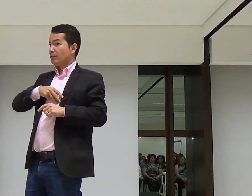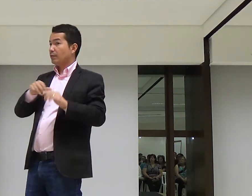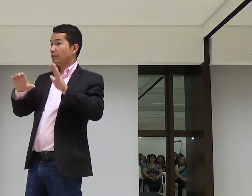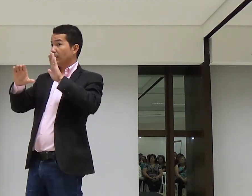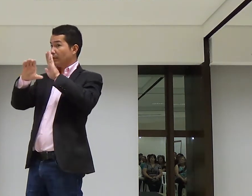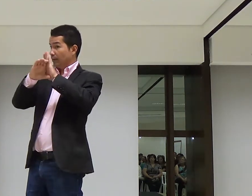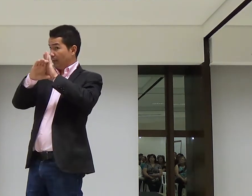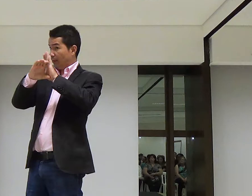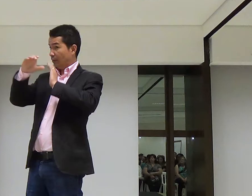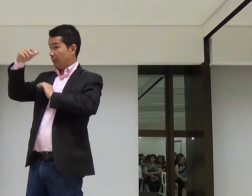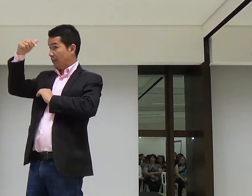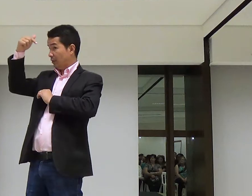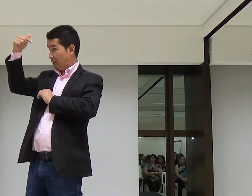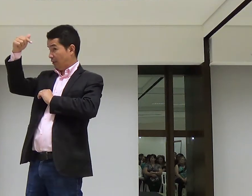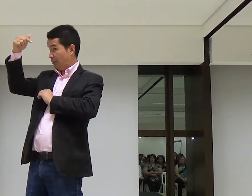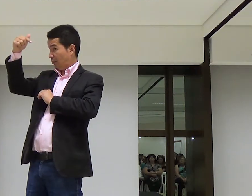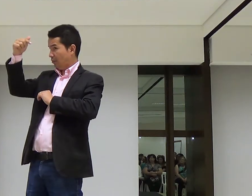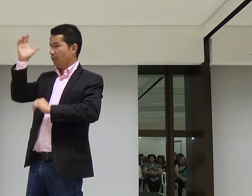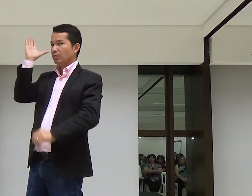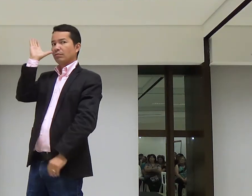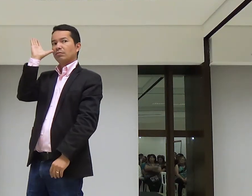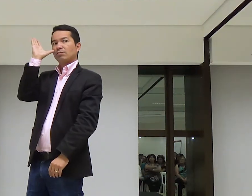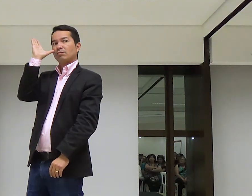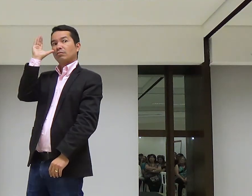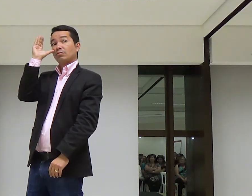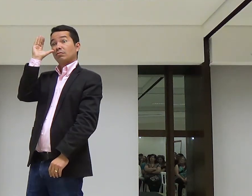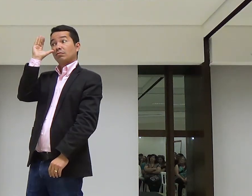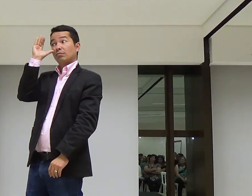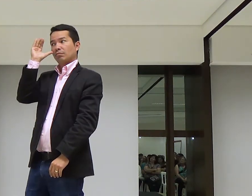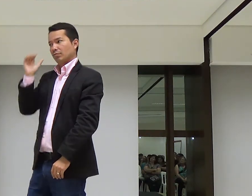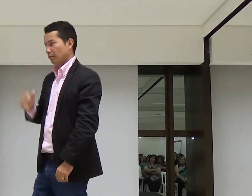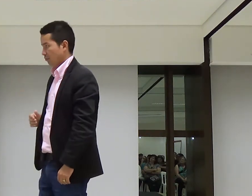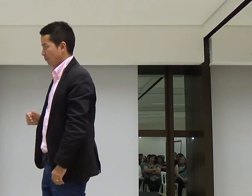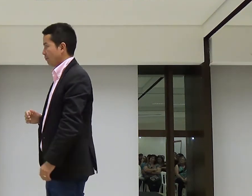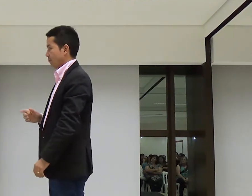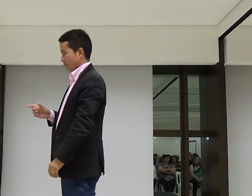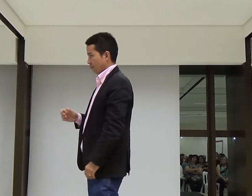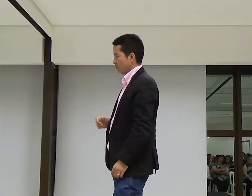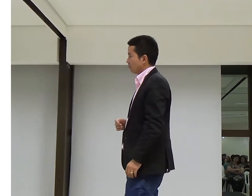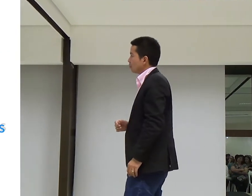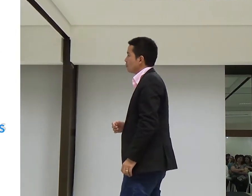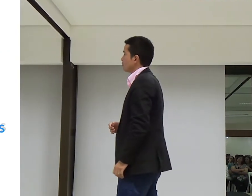coisas. Mas Mateus, no capítulo 7, tem uma grande curiosidade.